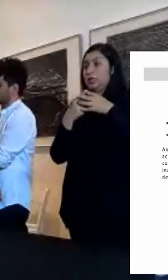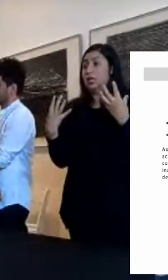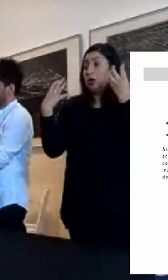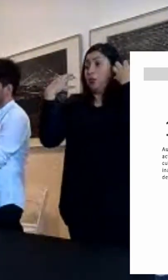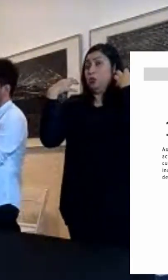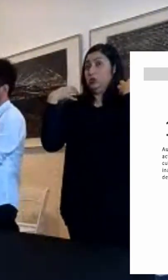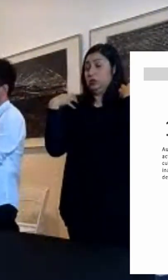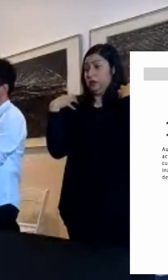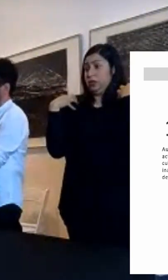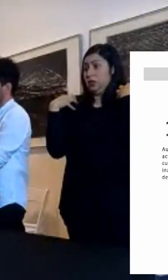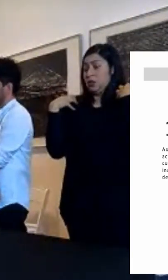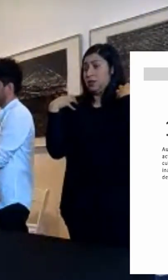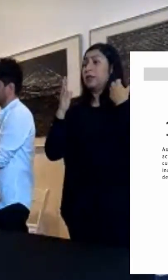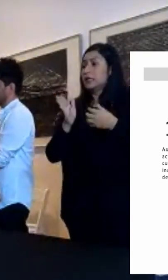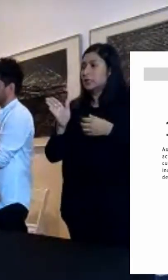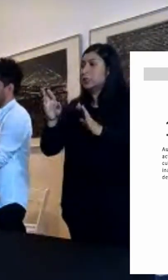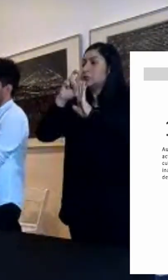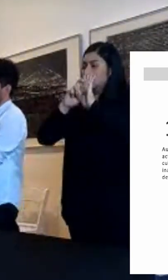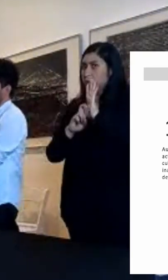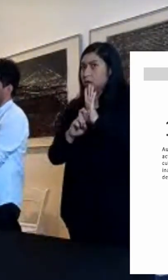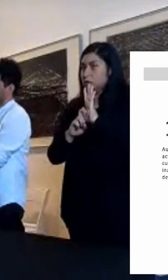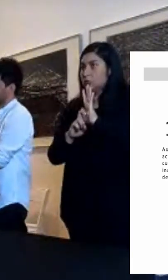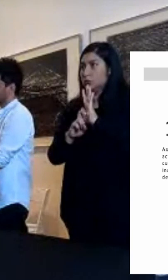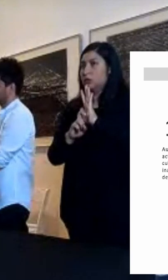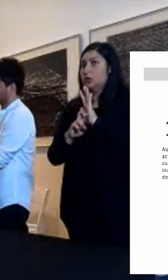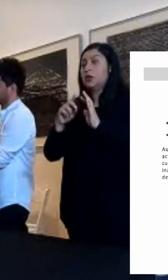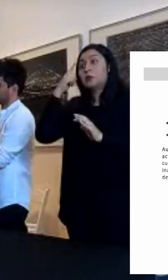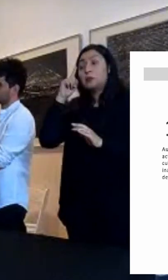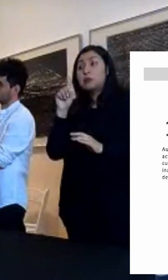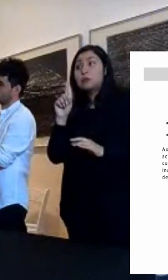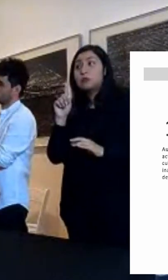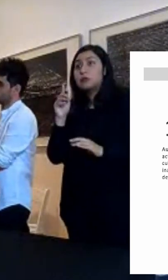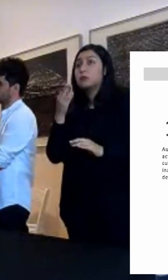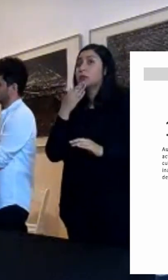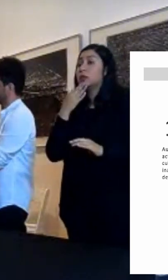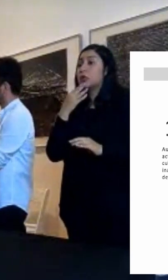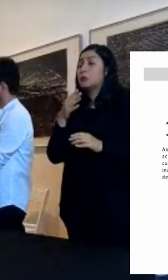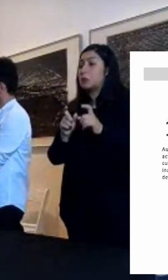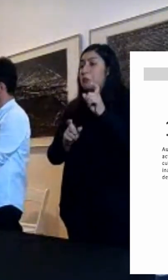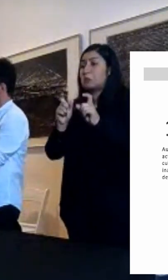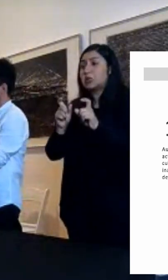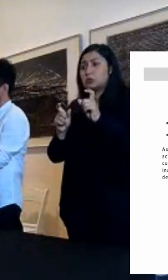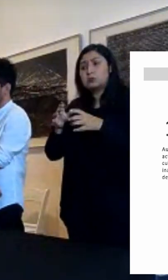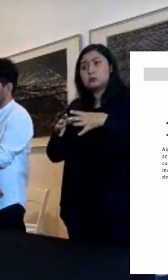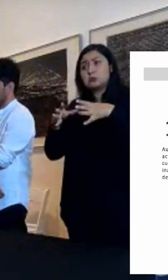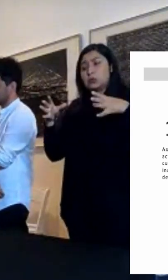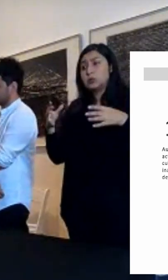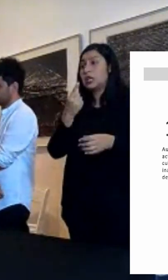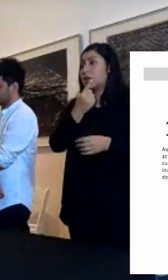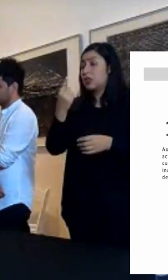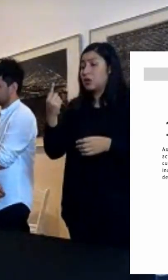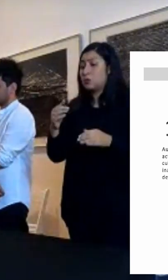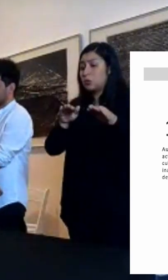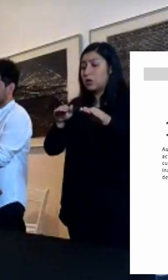de mantener vivo el proyecto, pero también, así como hay mucha gente de cada uno de los espacios, y están los vecinos y las